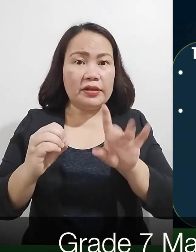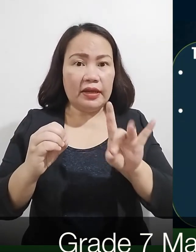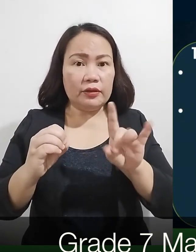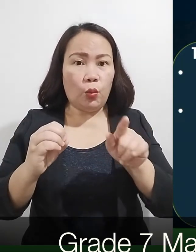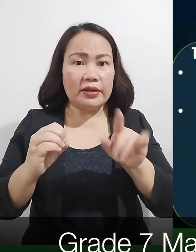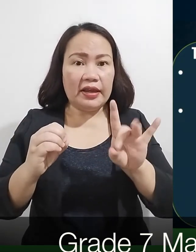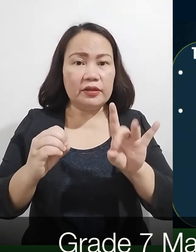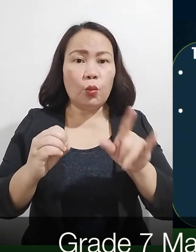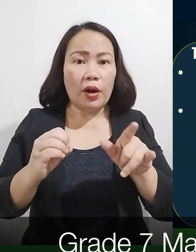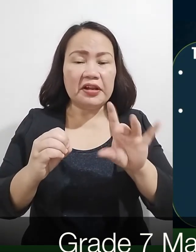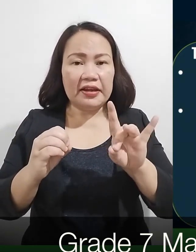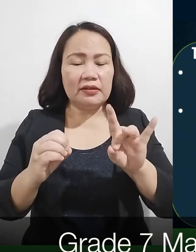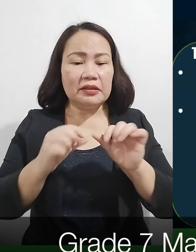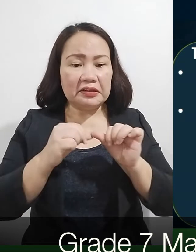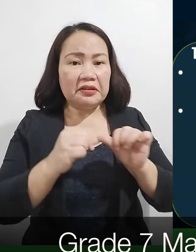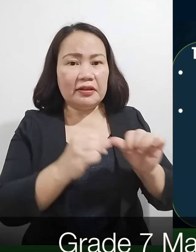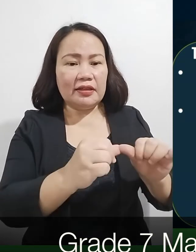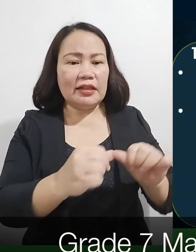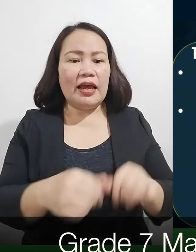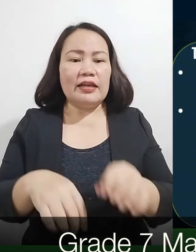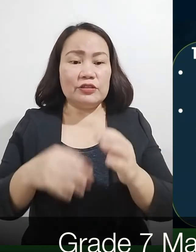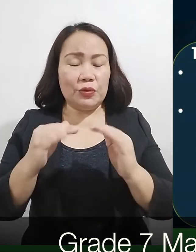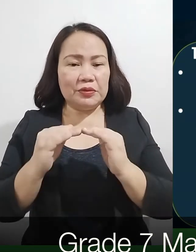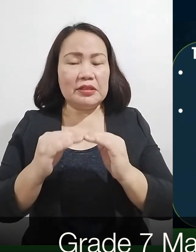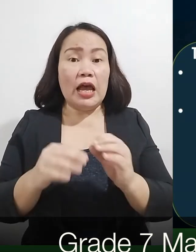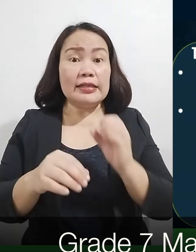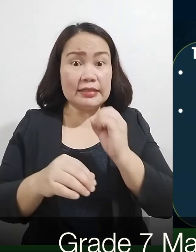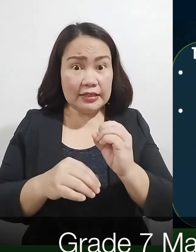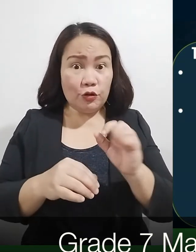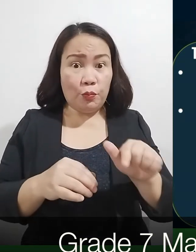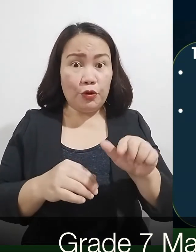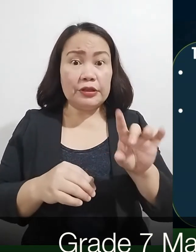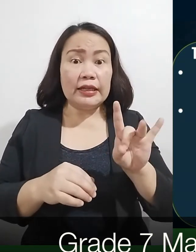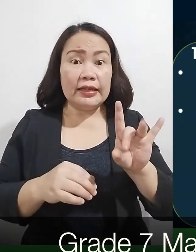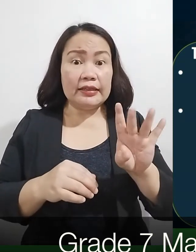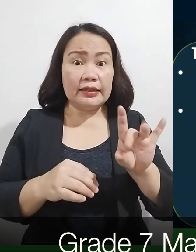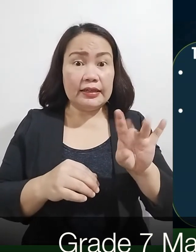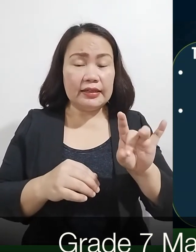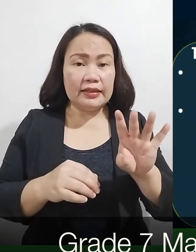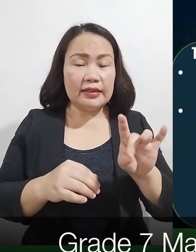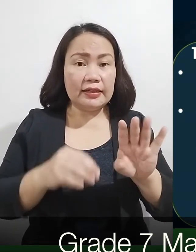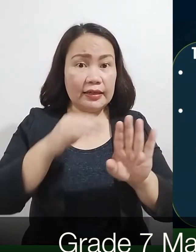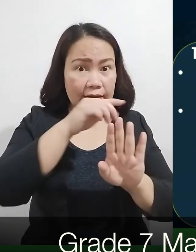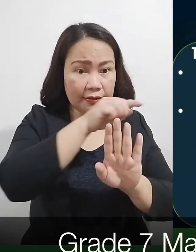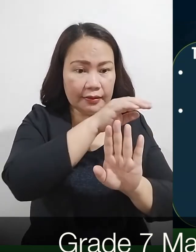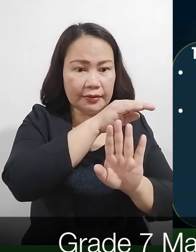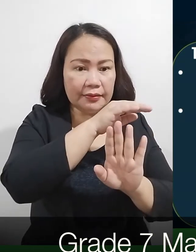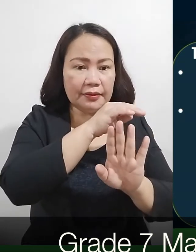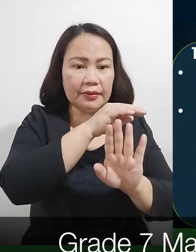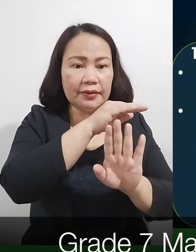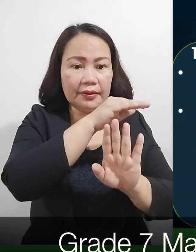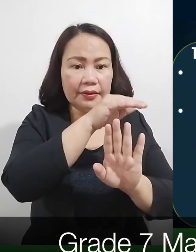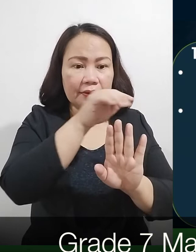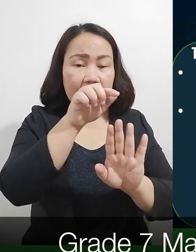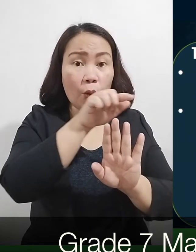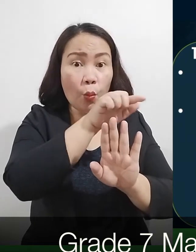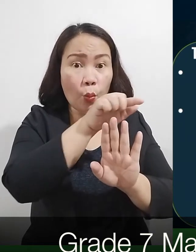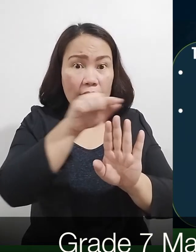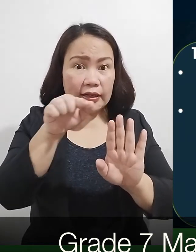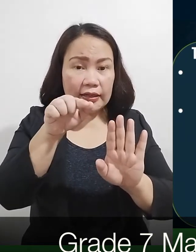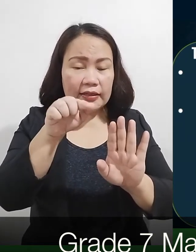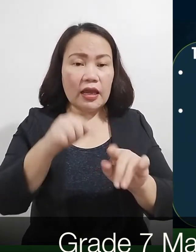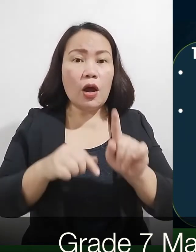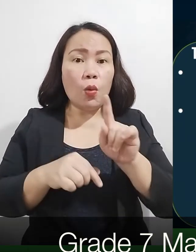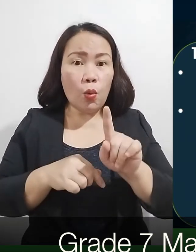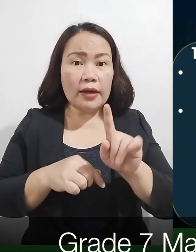0.181818, so I'm gonna write this as 0.18. Ang bar ko sa above 1